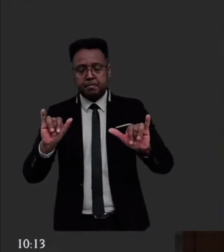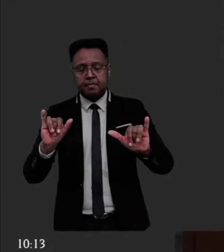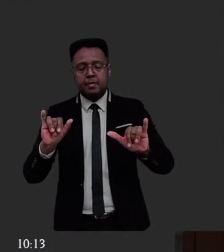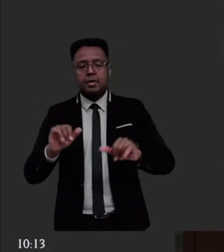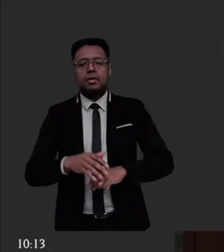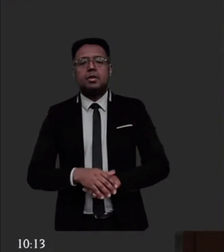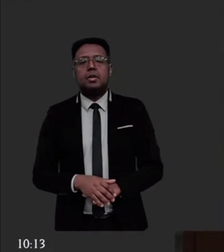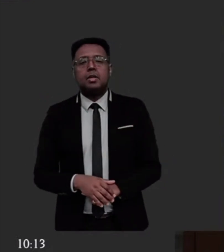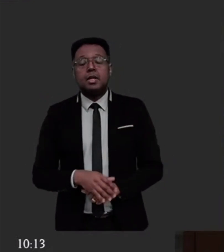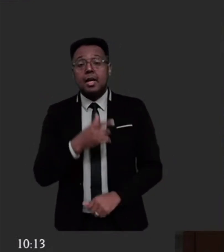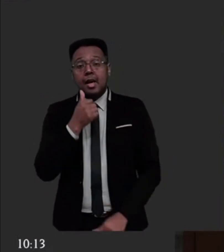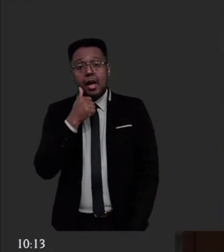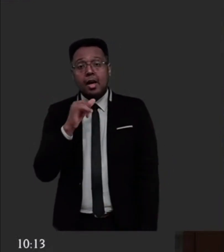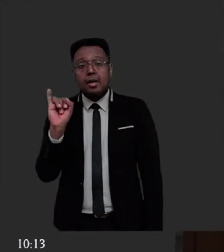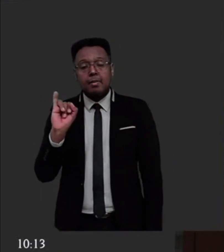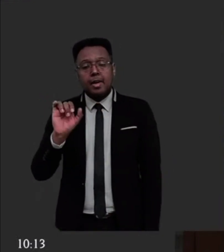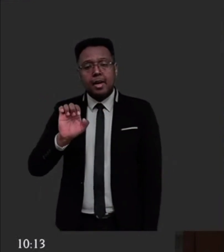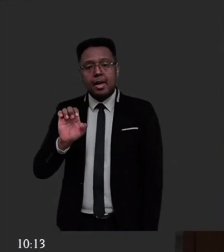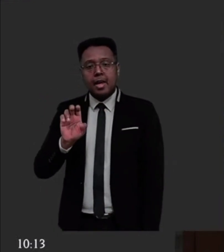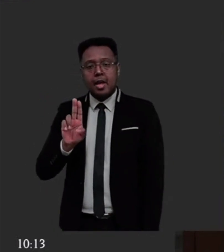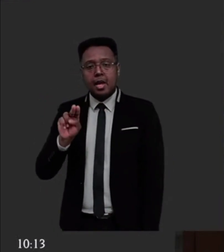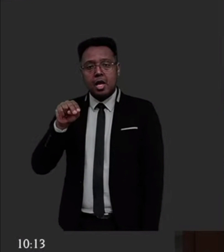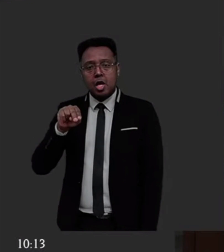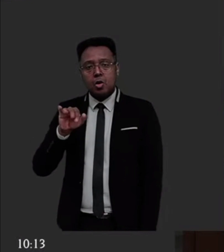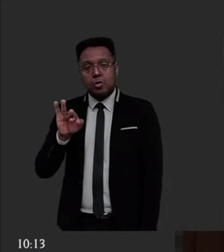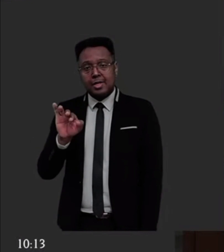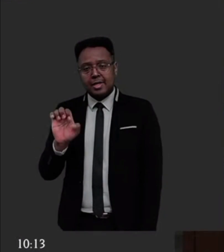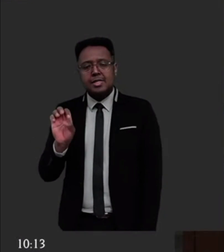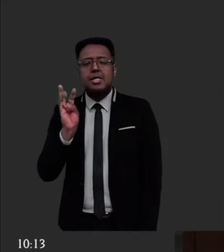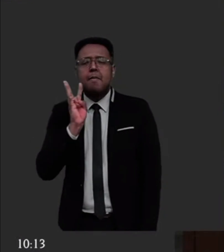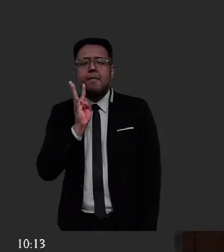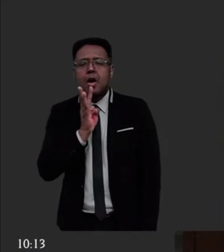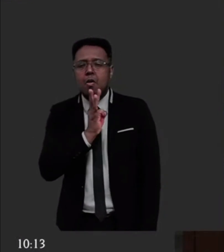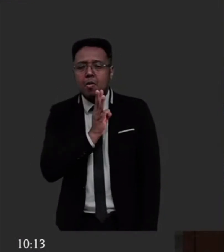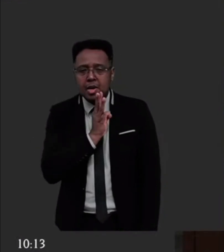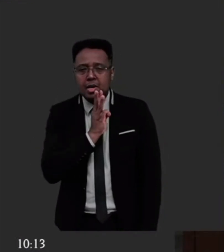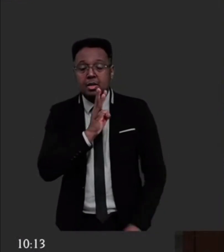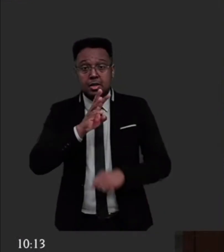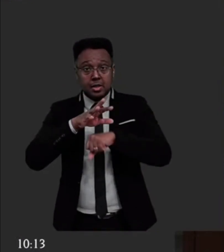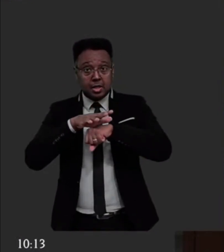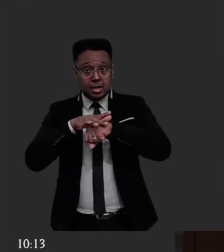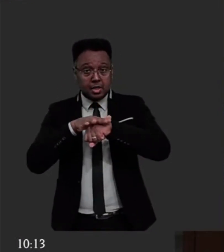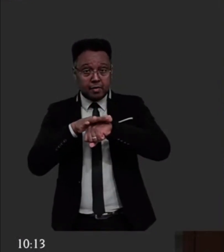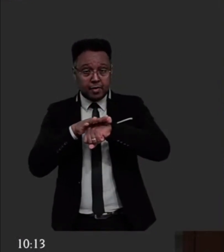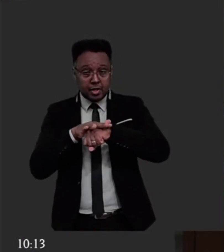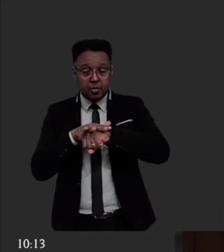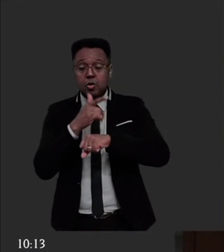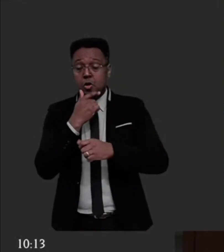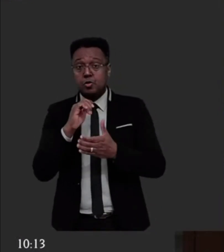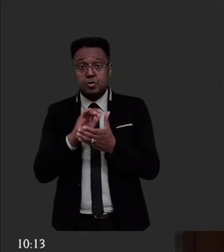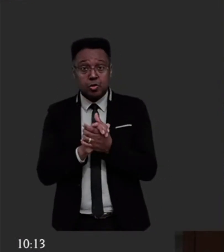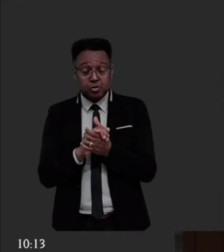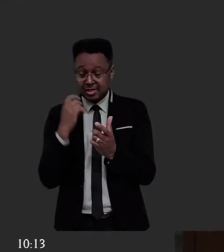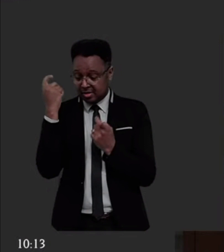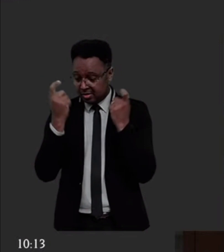em favor da irmã Eunice de Mauá. Esta irmã está enferma e seu esposo Alcebiades está muito abalado. A